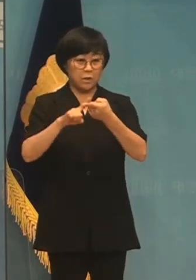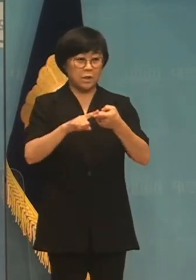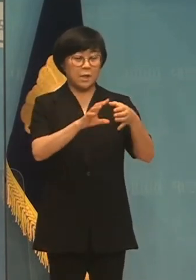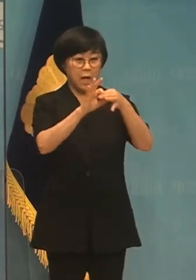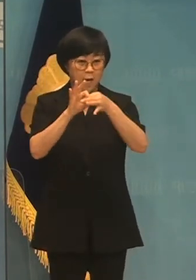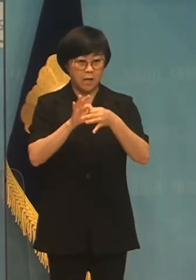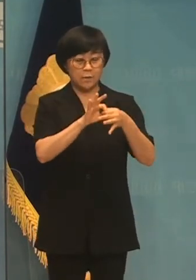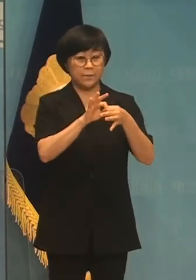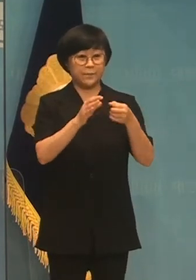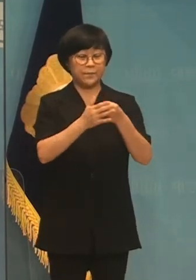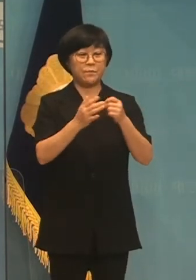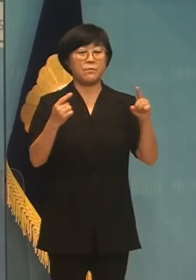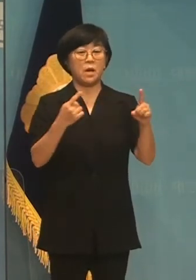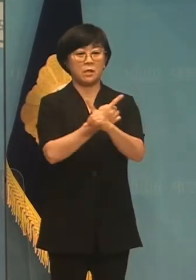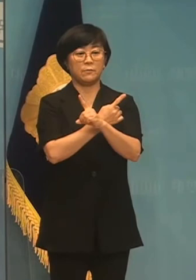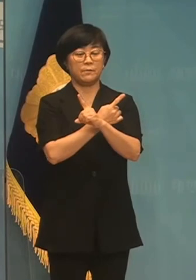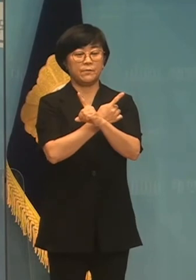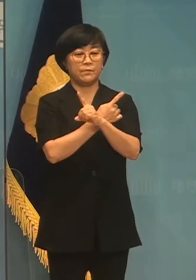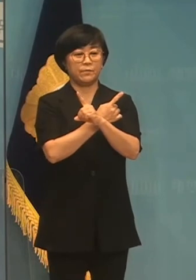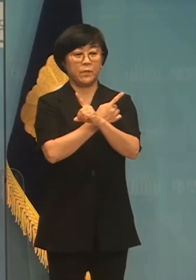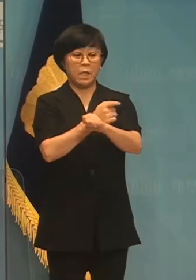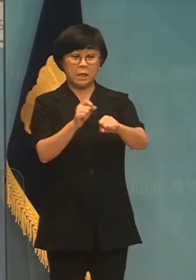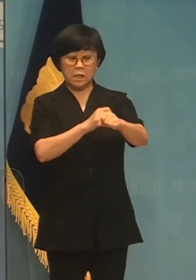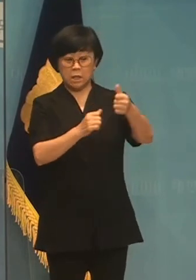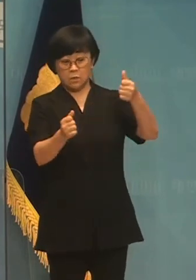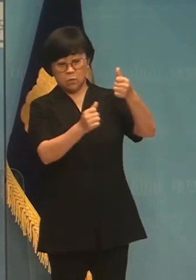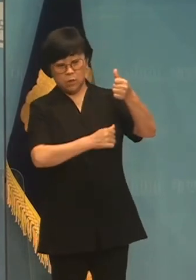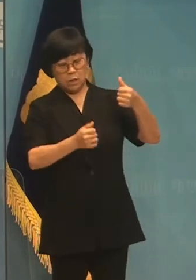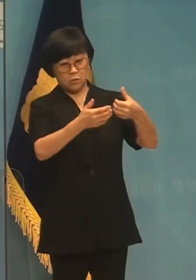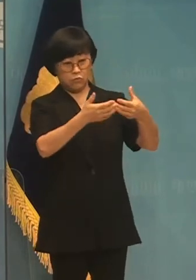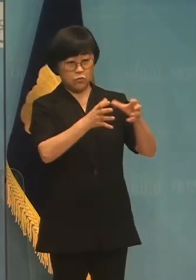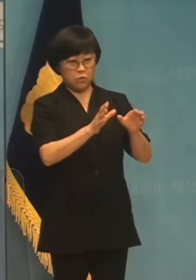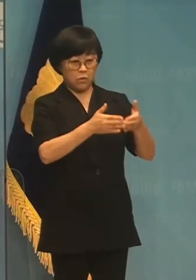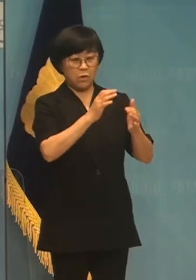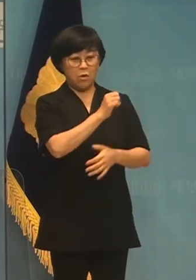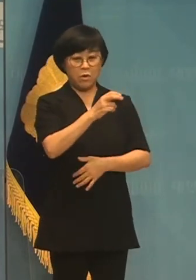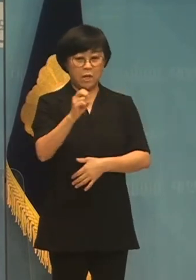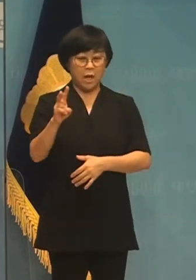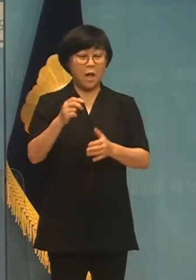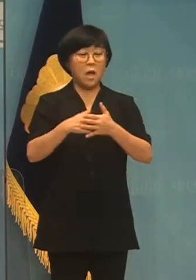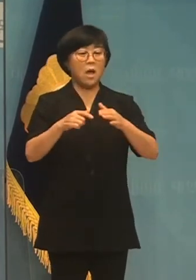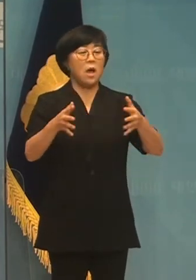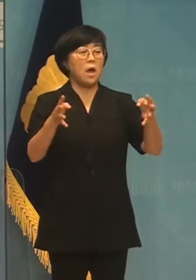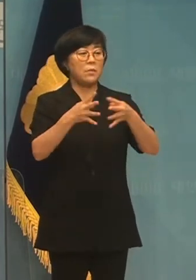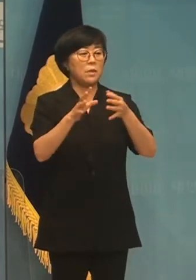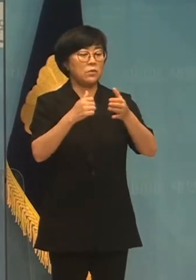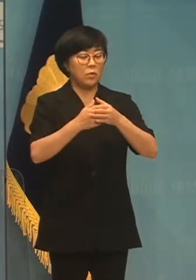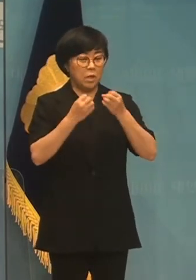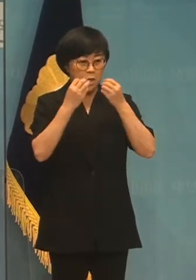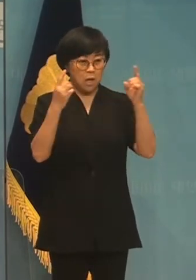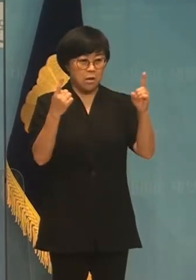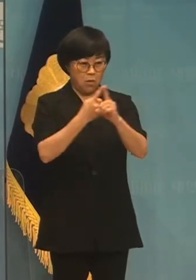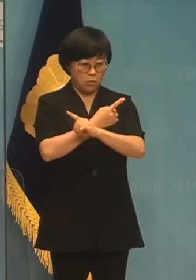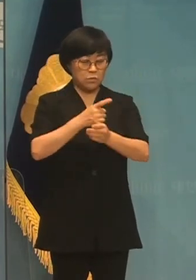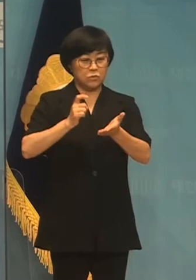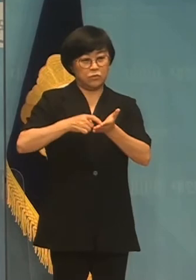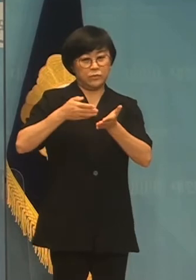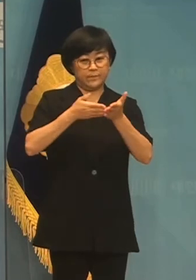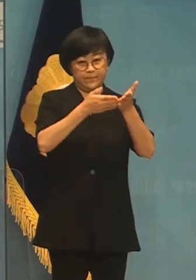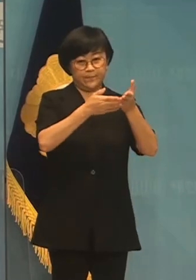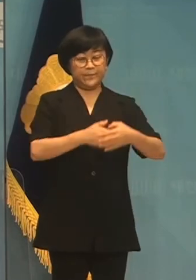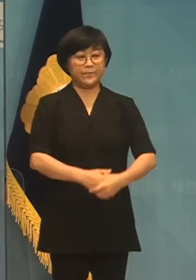있도록 언론개혁 특위 구성 등 여야 합의를 통한 개혁 논의를 촉구합니다.